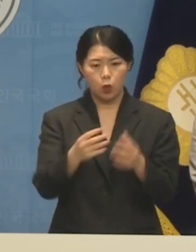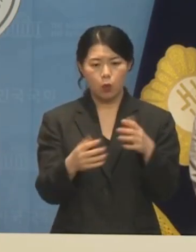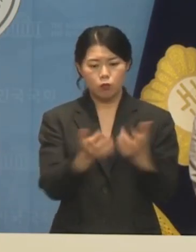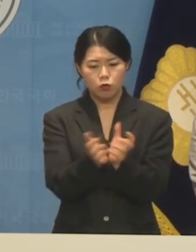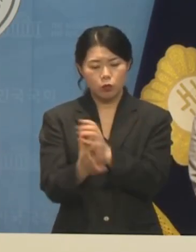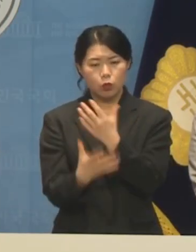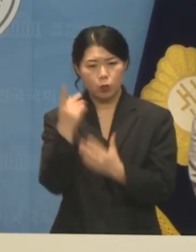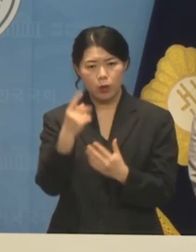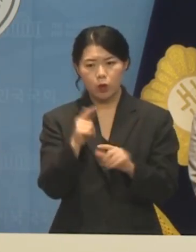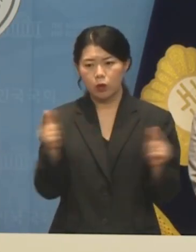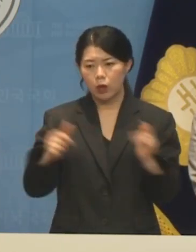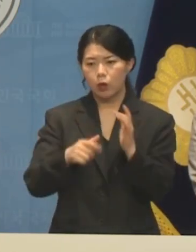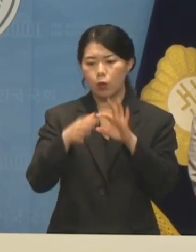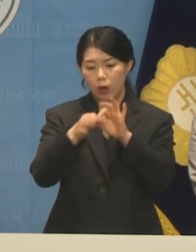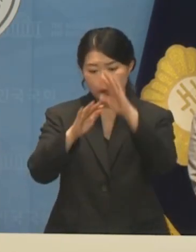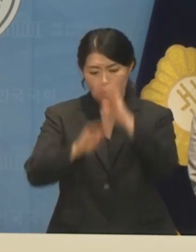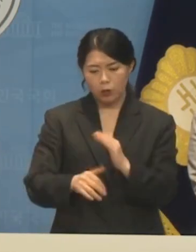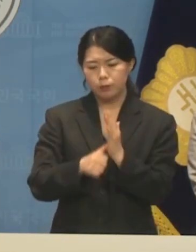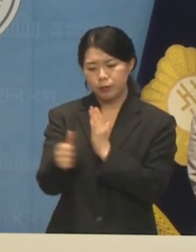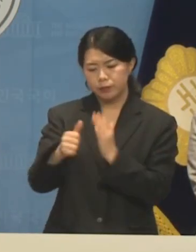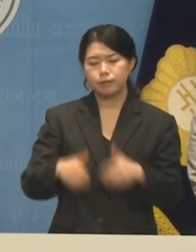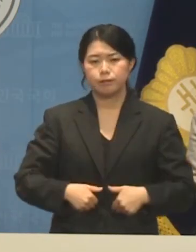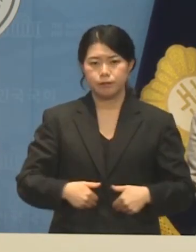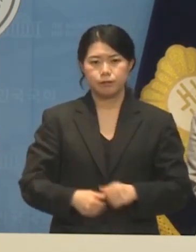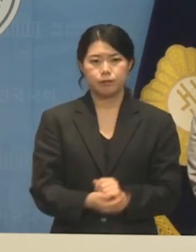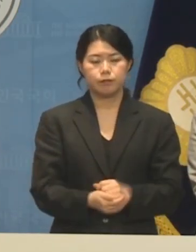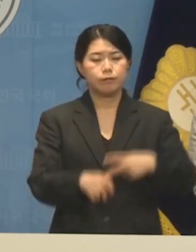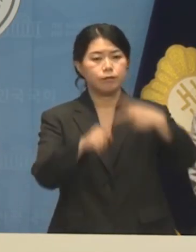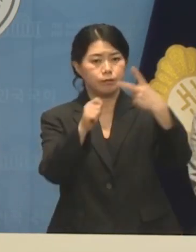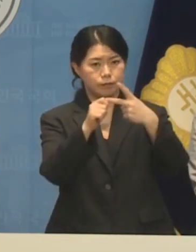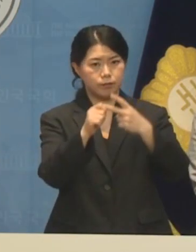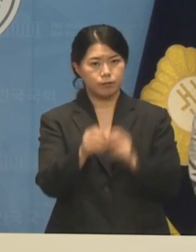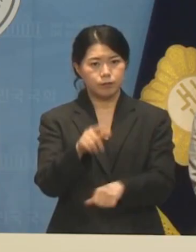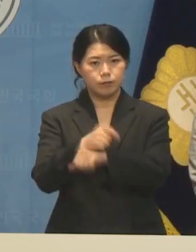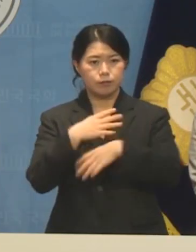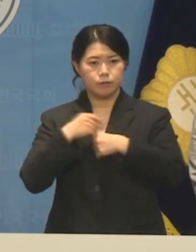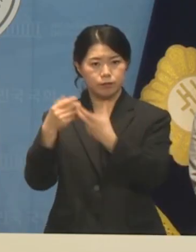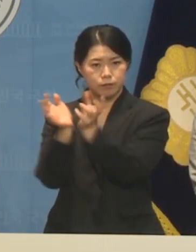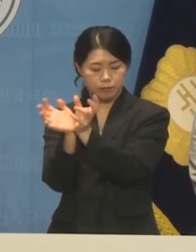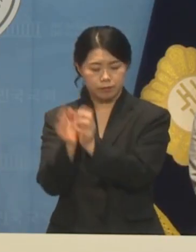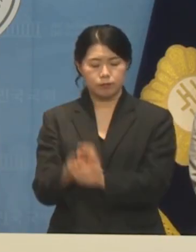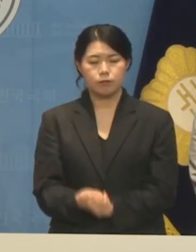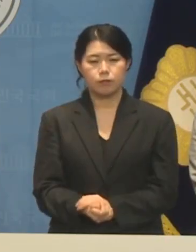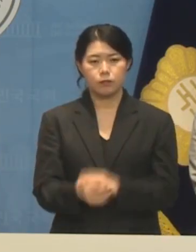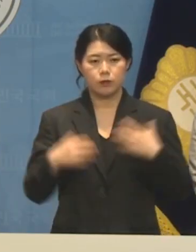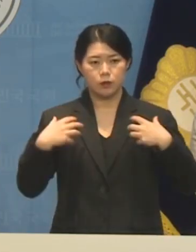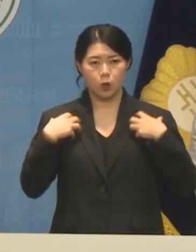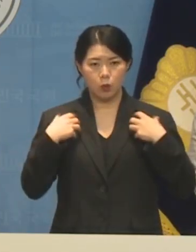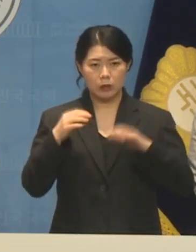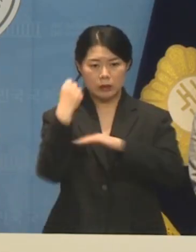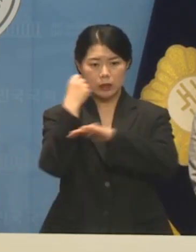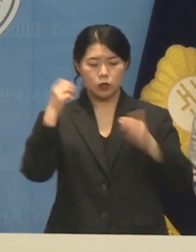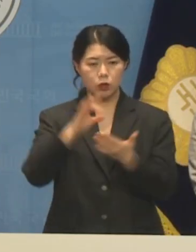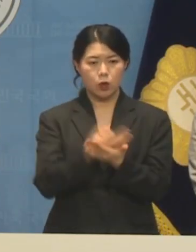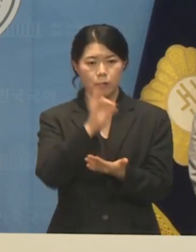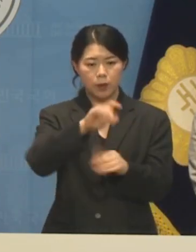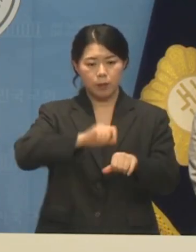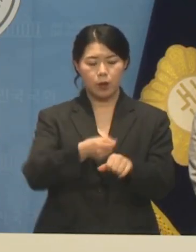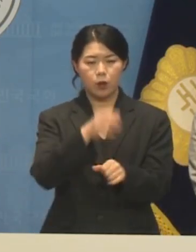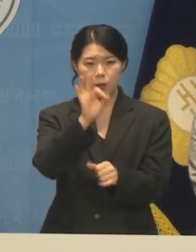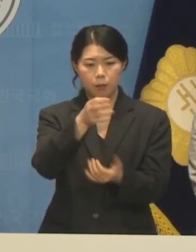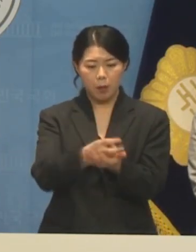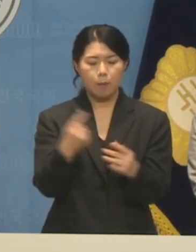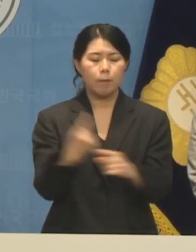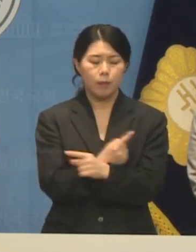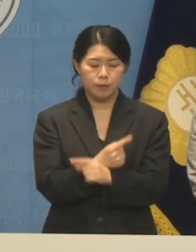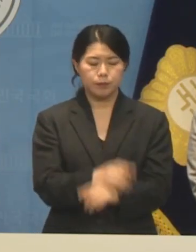관련 내용을 삭제해야 한다. 둘째, 행정안전부는 윤석열 정부의 기준인건비 페널티 제도를